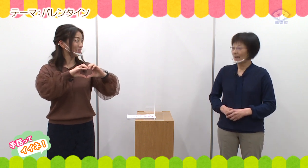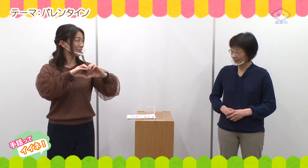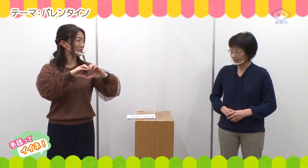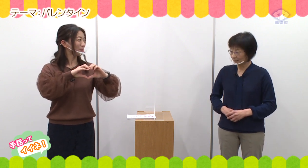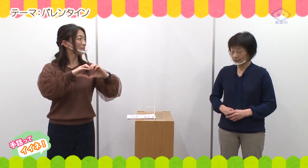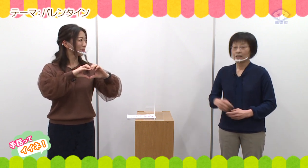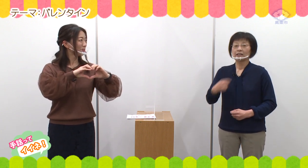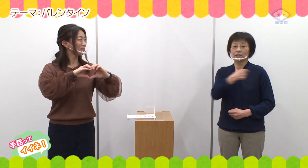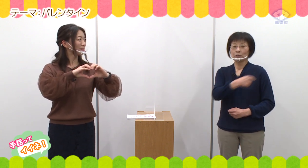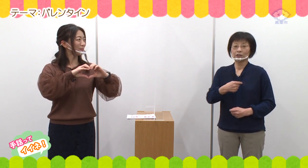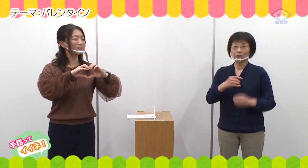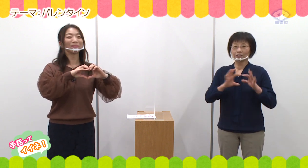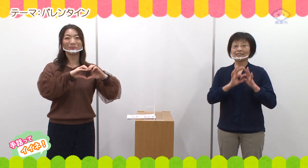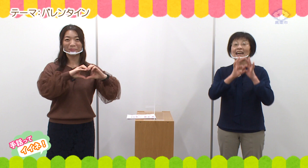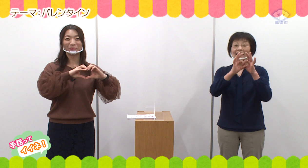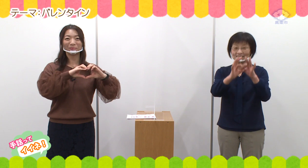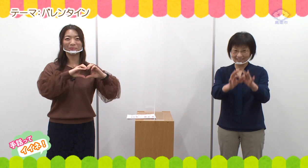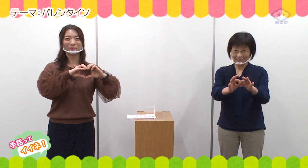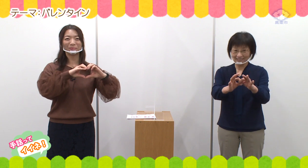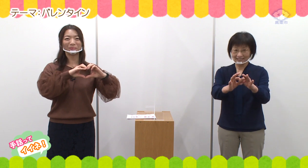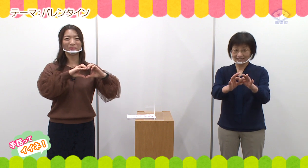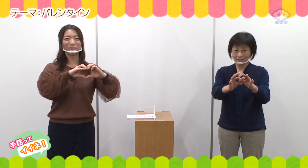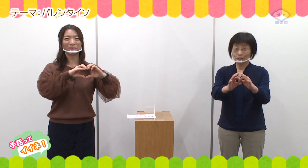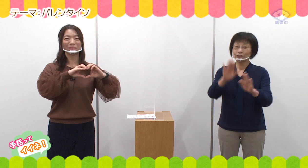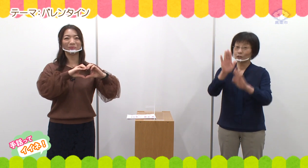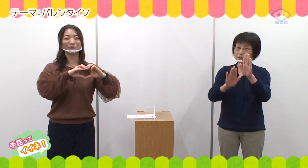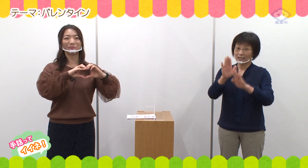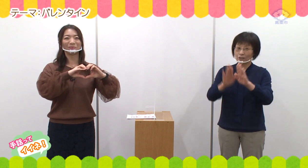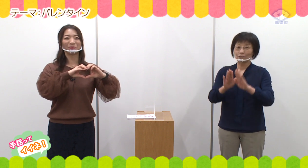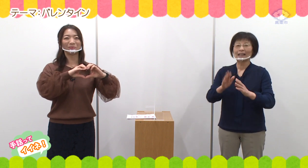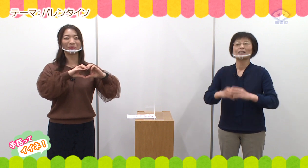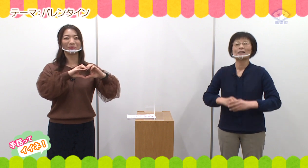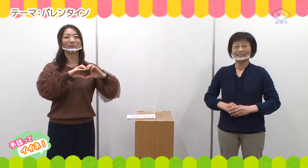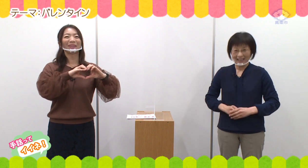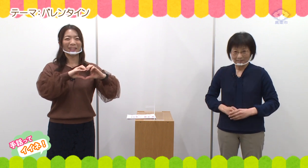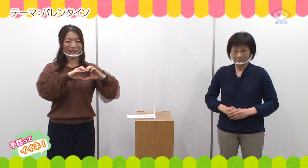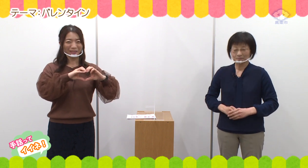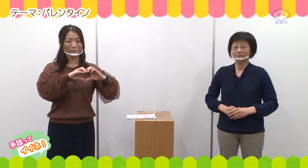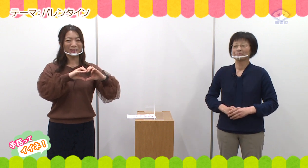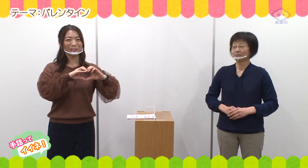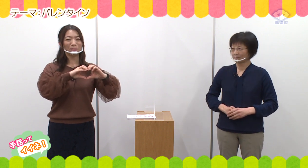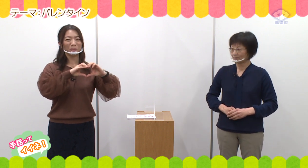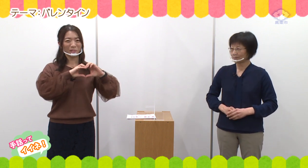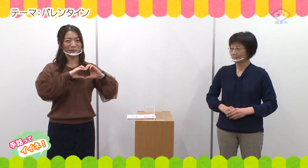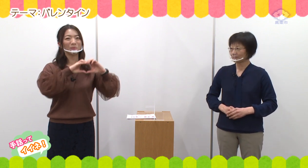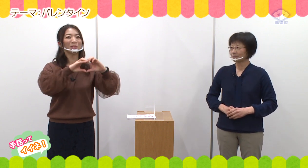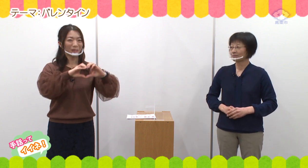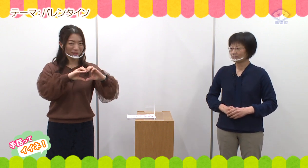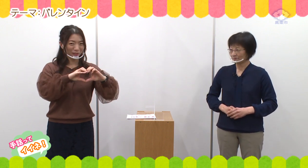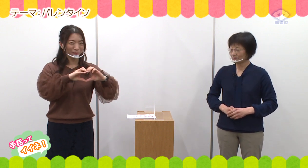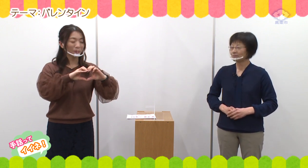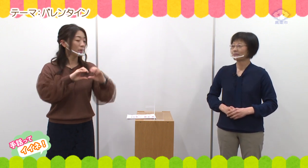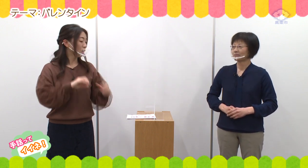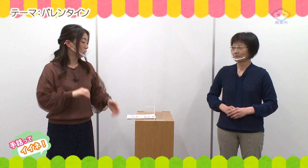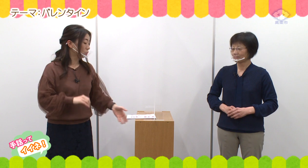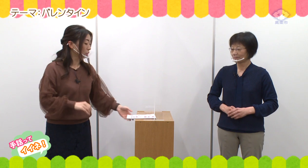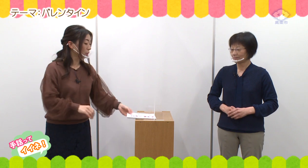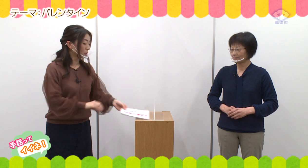はい、気持ちを伝えるという様子がよくわかりますね。 はい、皆さんもやってみてください。それでは続